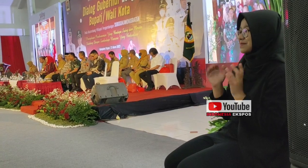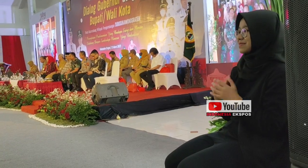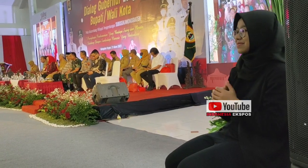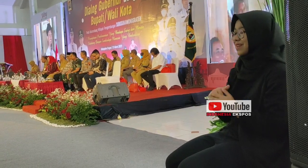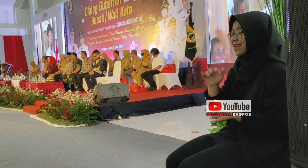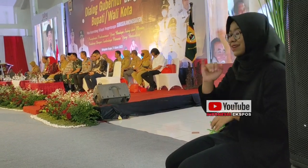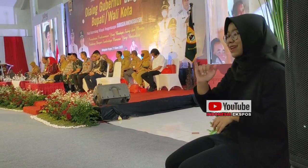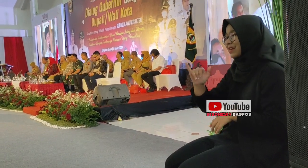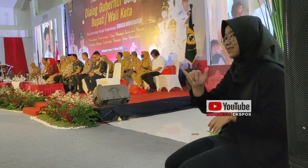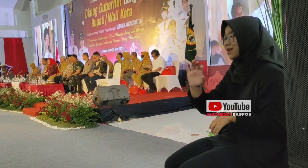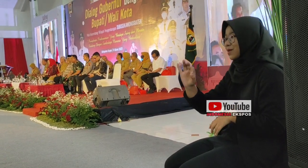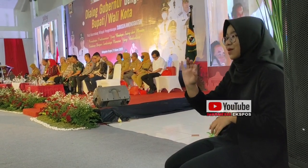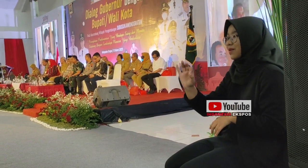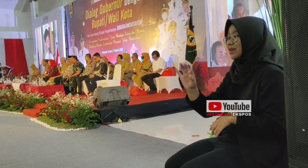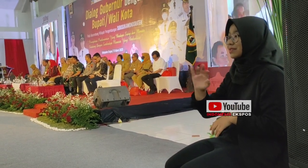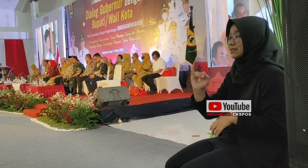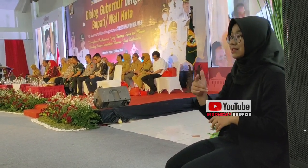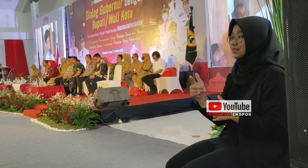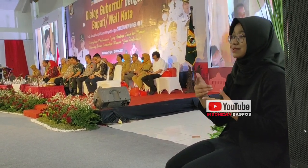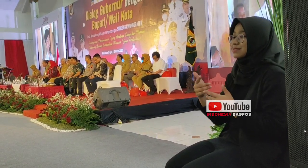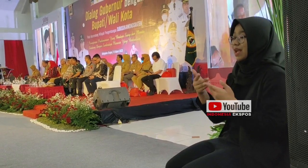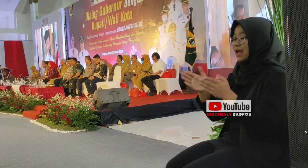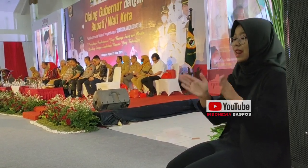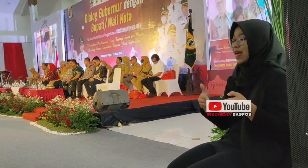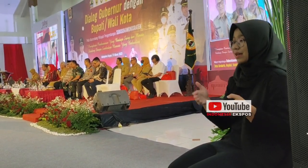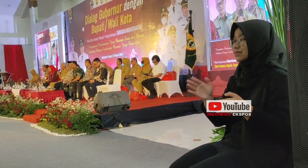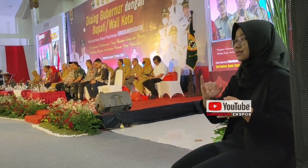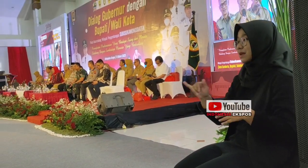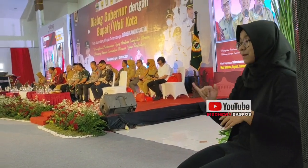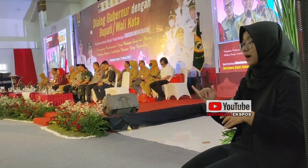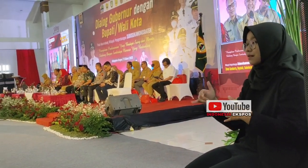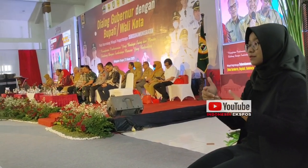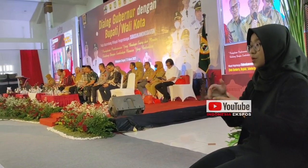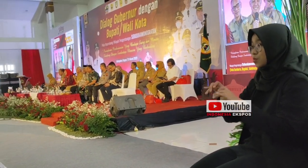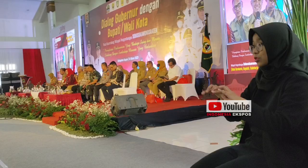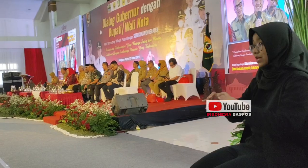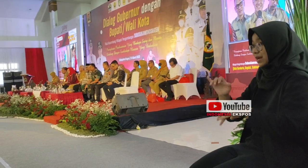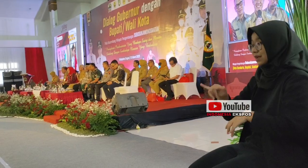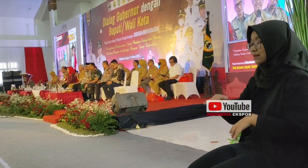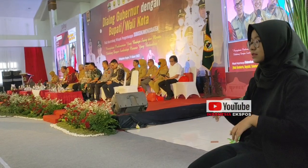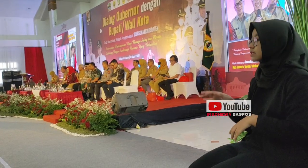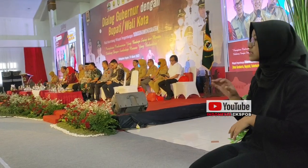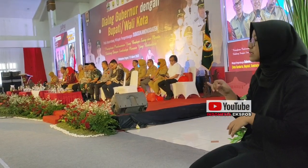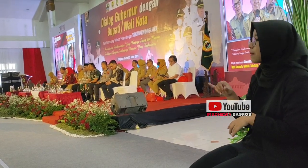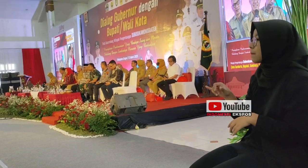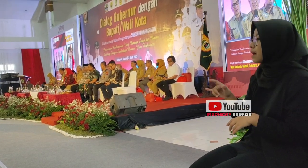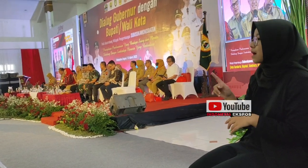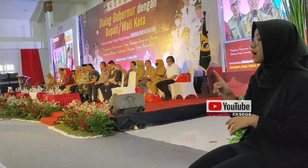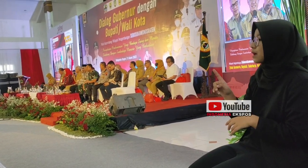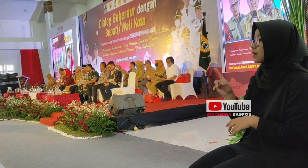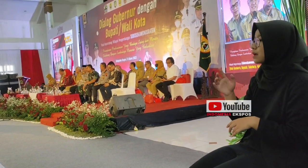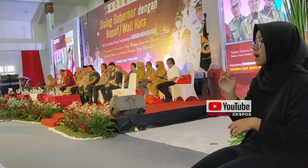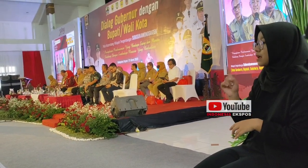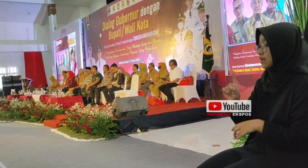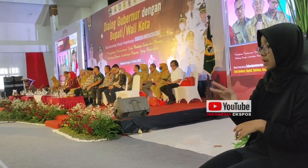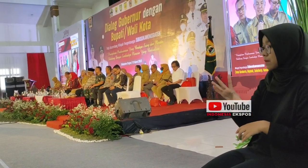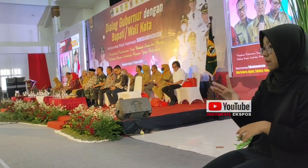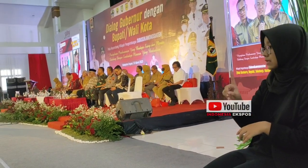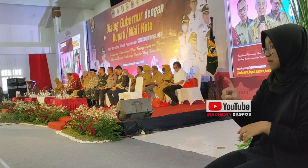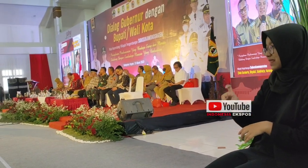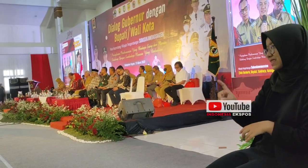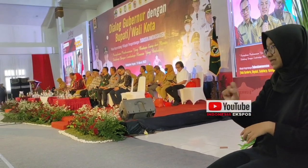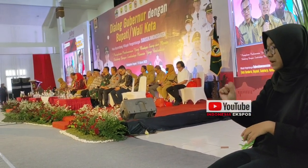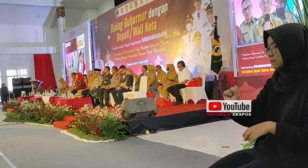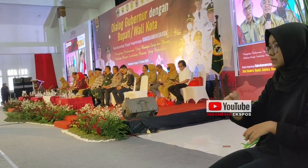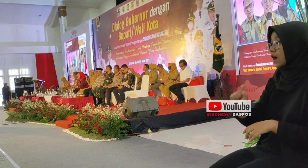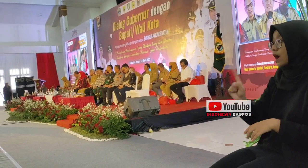Oh, iya. Ya, oke. Jadi ruang kelas sama anu ya, sama komputer ya. Sama yang kan ada 15 apa yang nggak bisa. Nah, yang